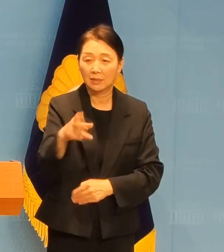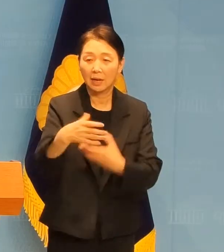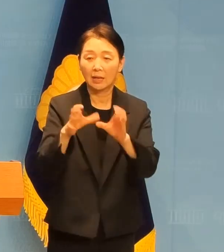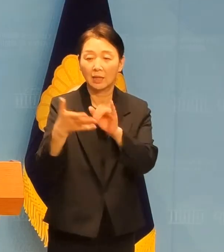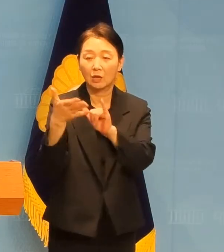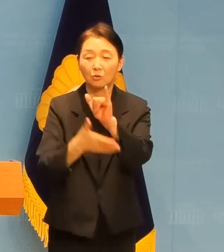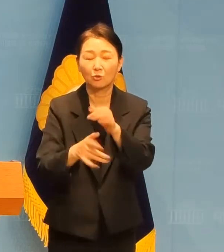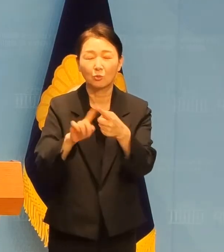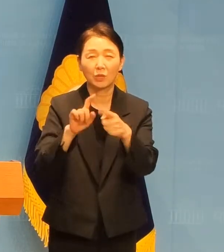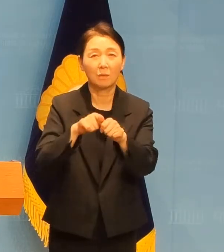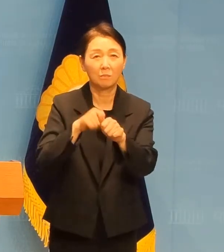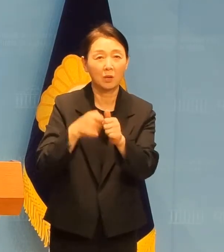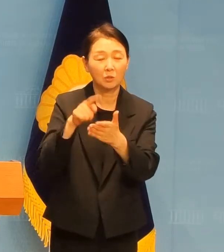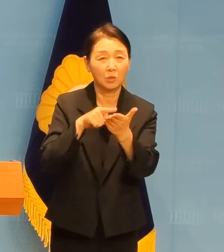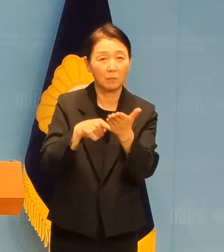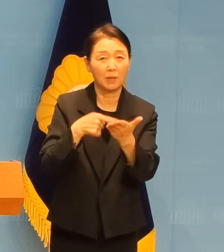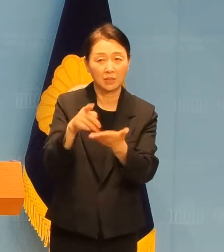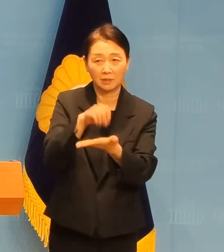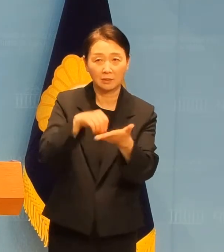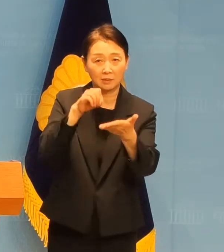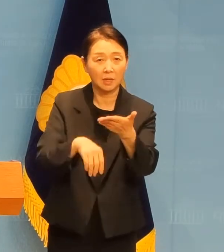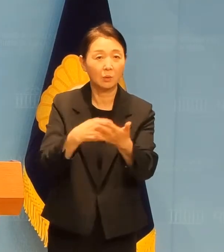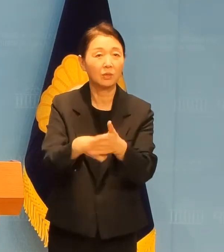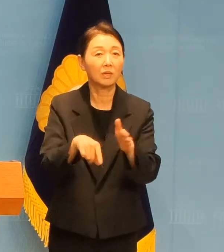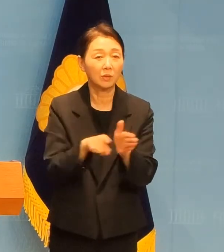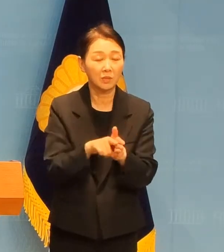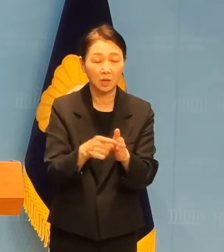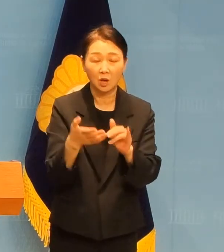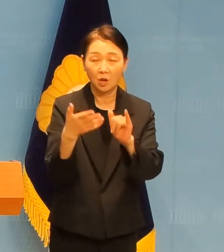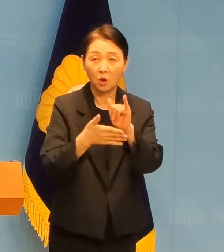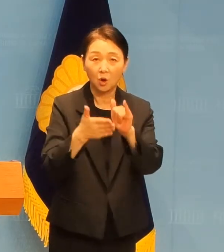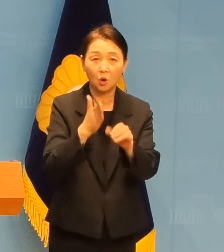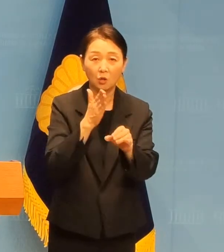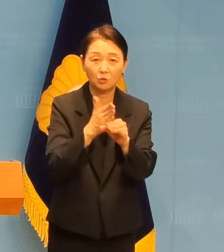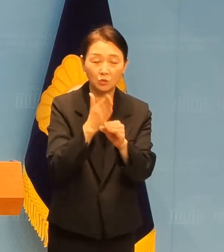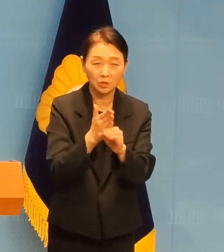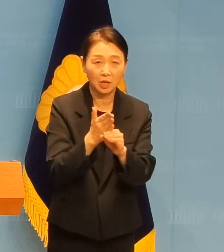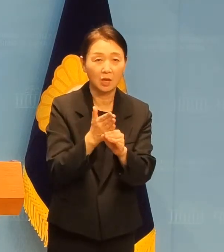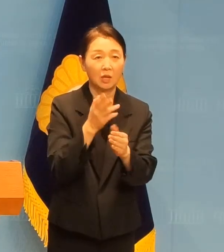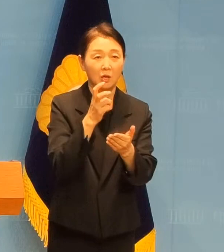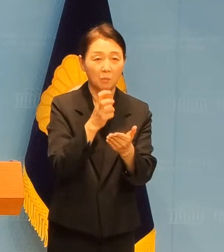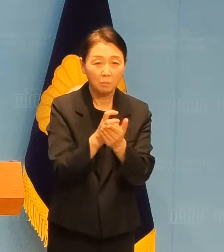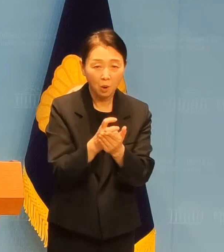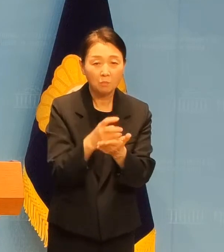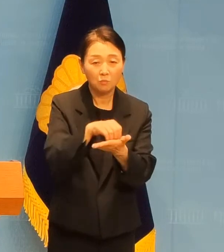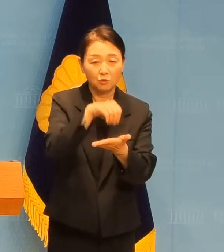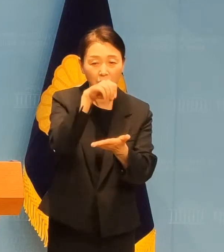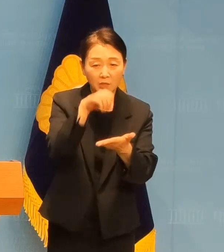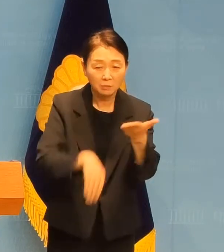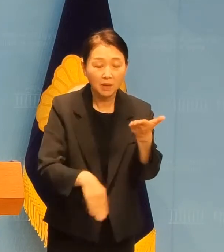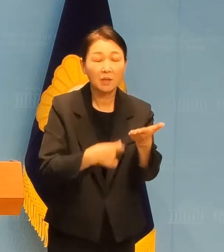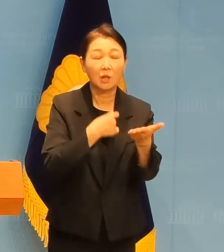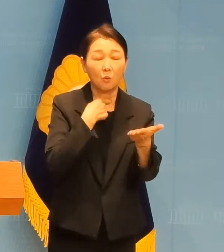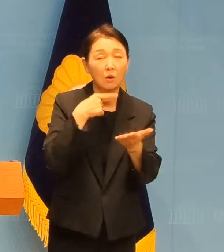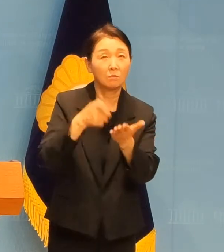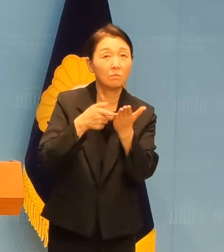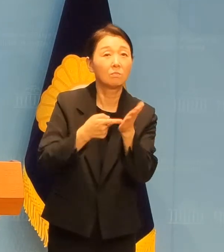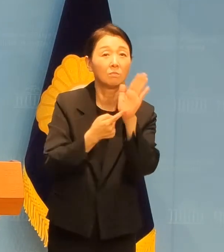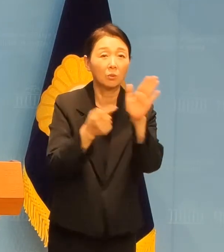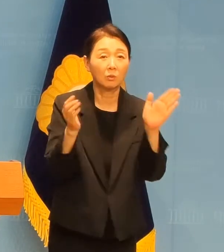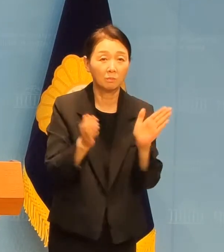유튜버를 징벌적 손해배상 대상에서 제외하기 위해 언론중재법 규제에서 배제하려 했다는 취지로